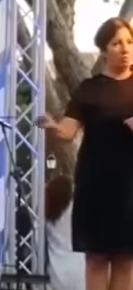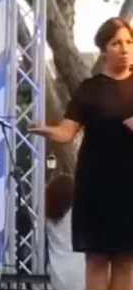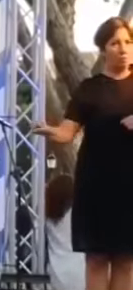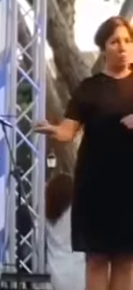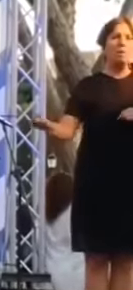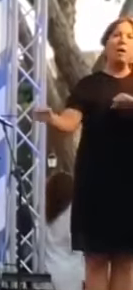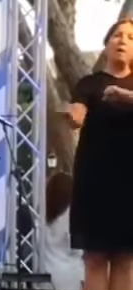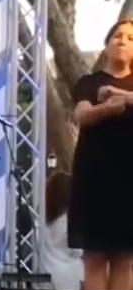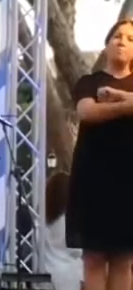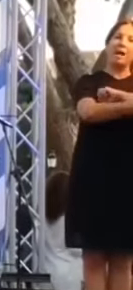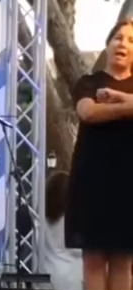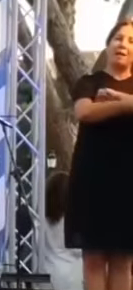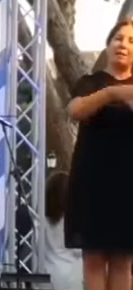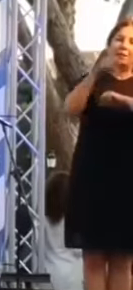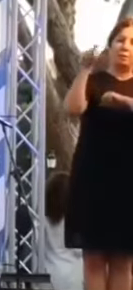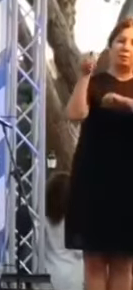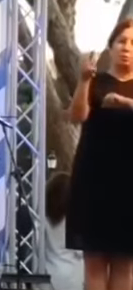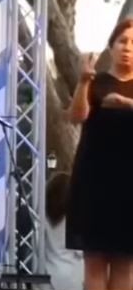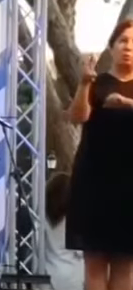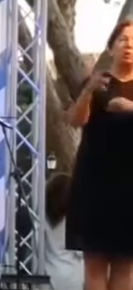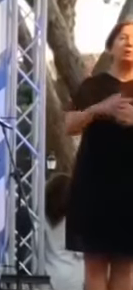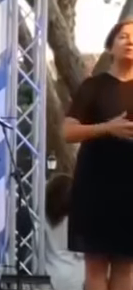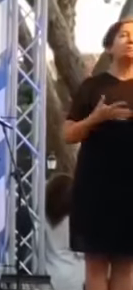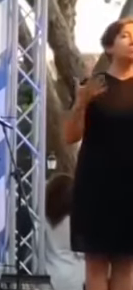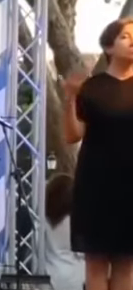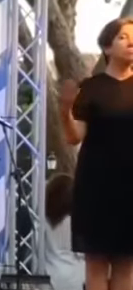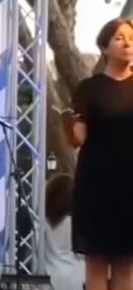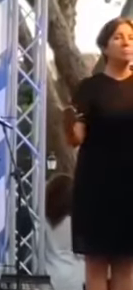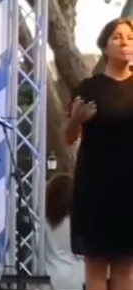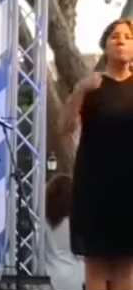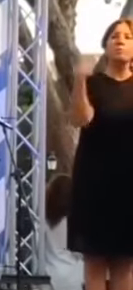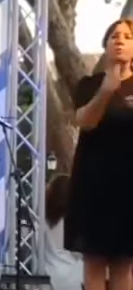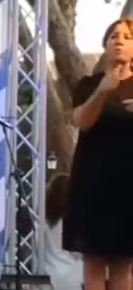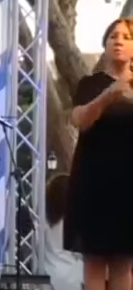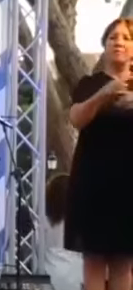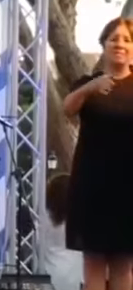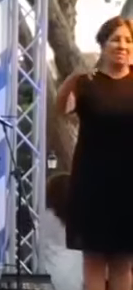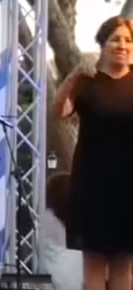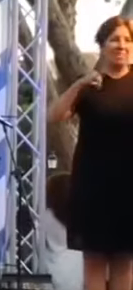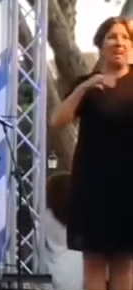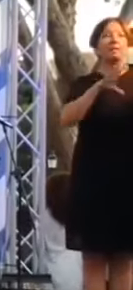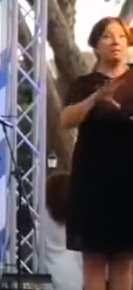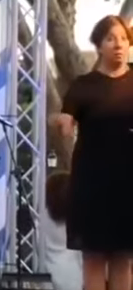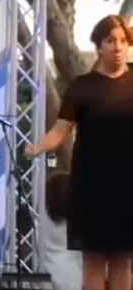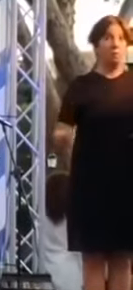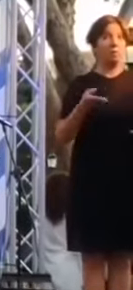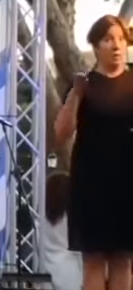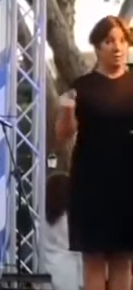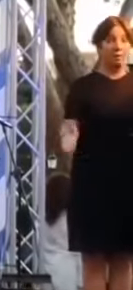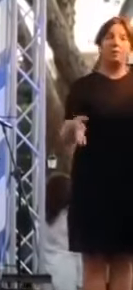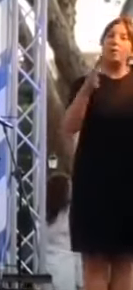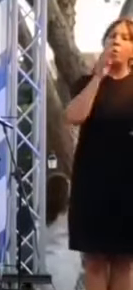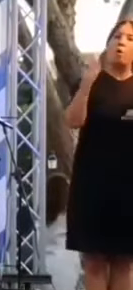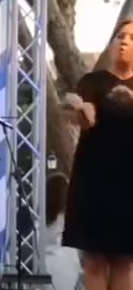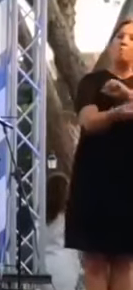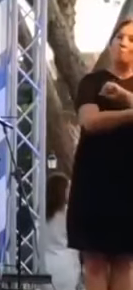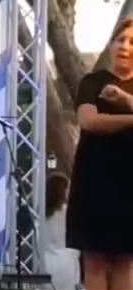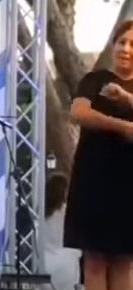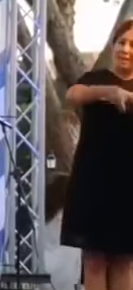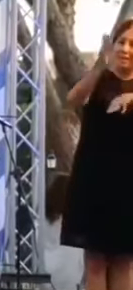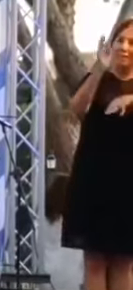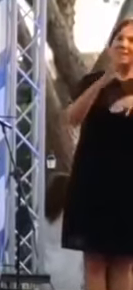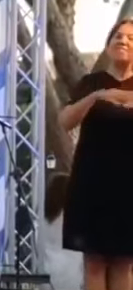in Puglia e nelle Marche. Per cui dovete andare in vacanza in Puglia oppure nelle